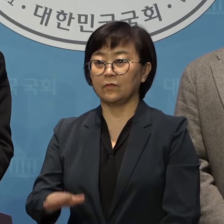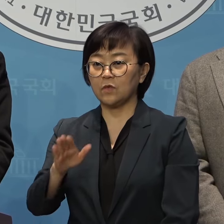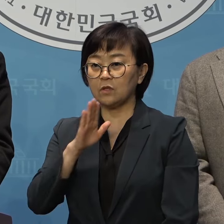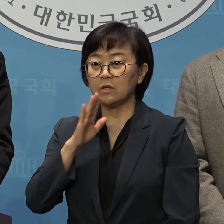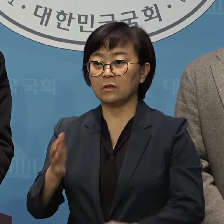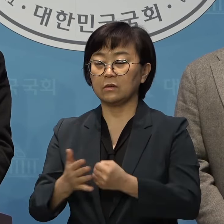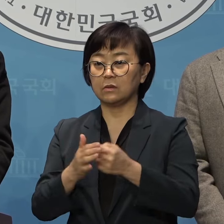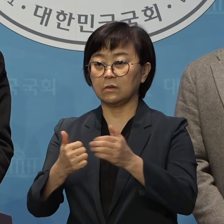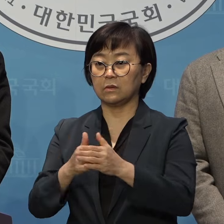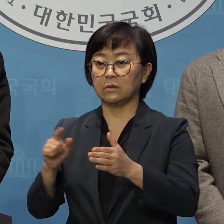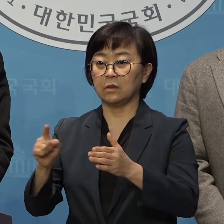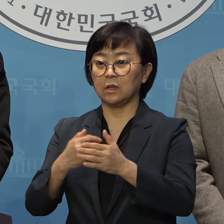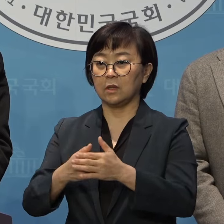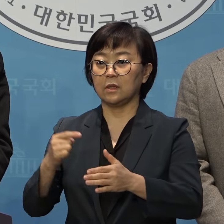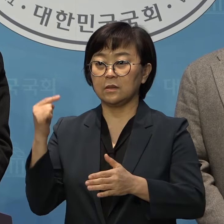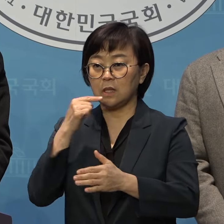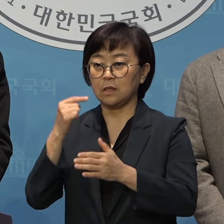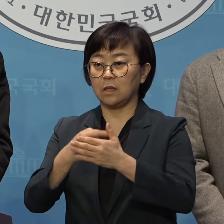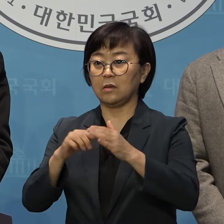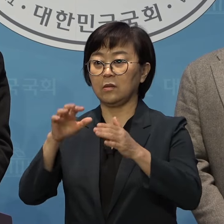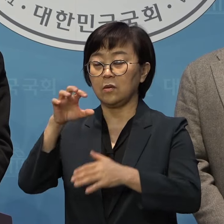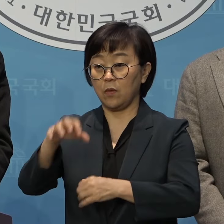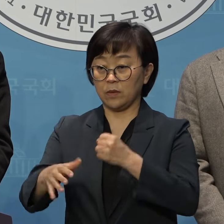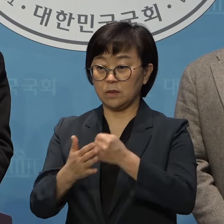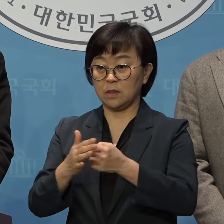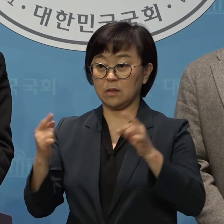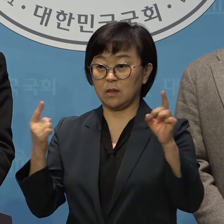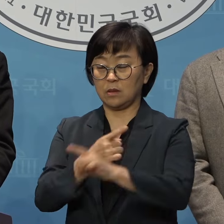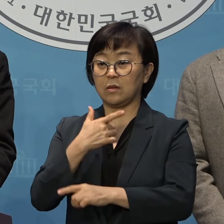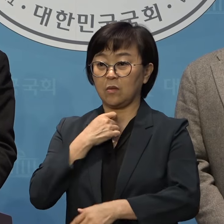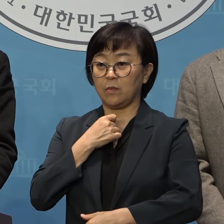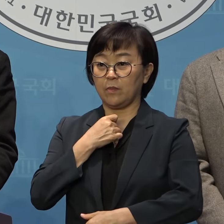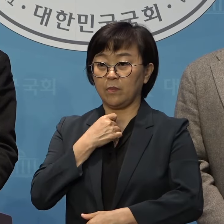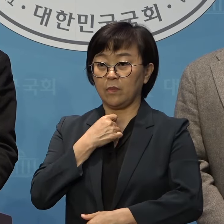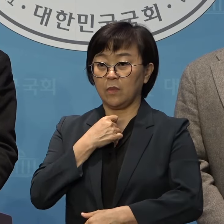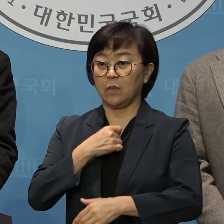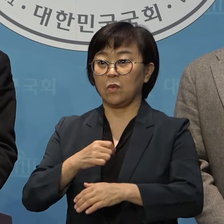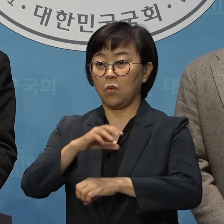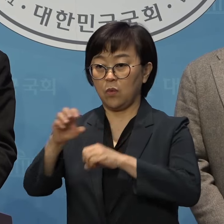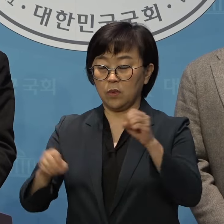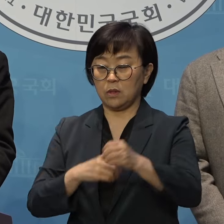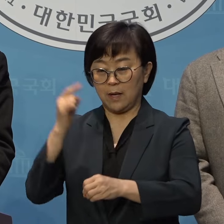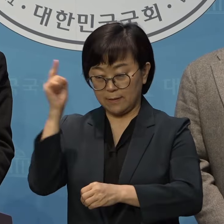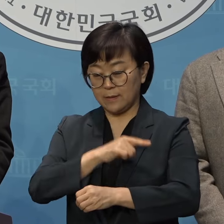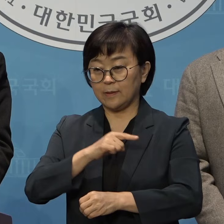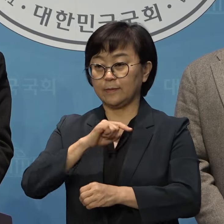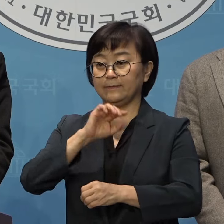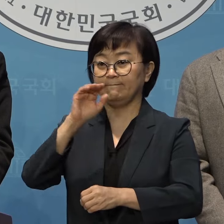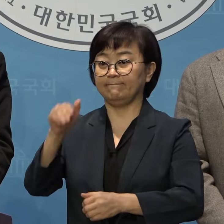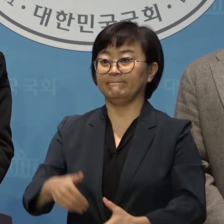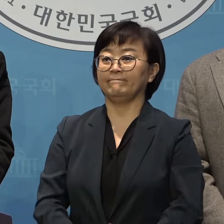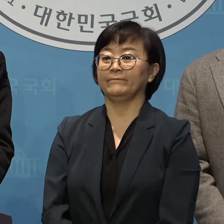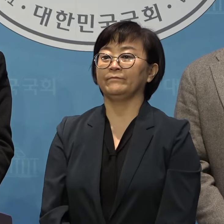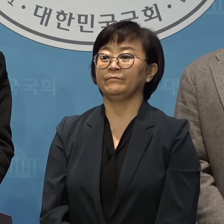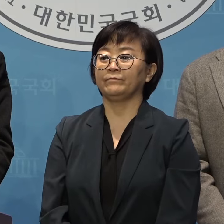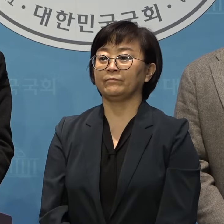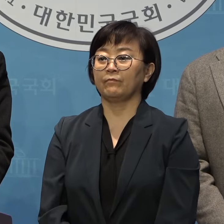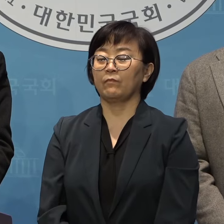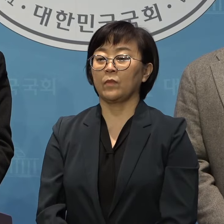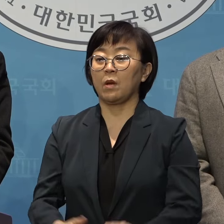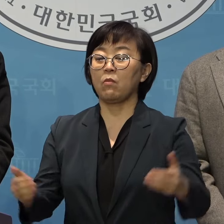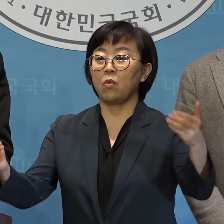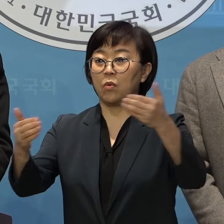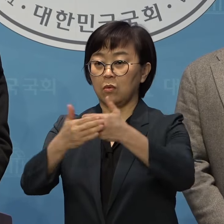그러한 잔인한 현실이 개선되기를 바랐지만 오히려 악화됐습니다.